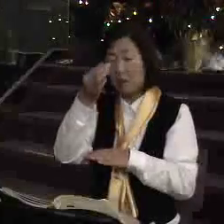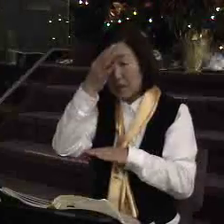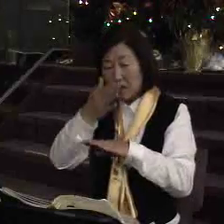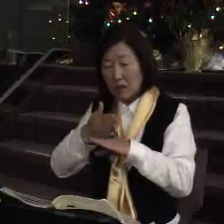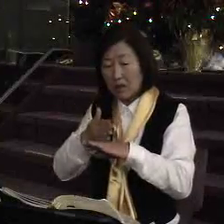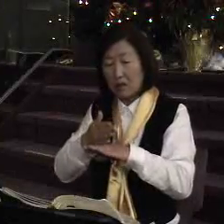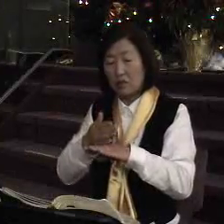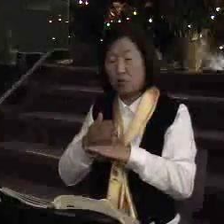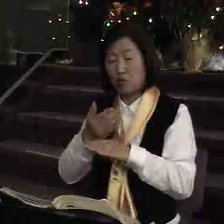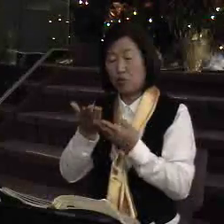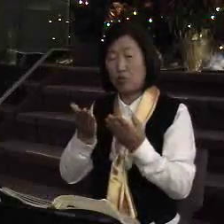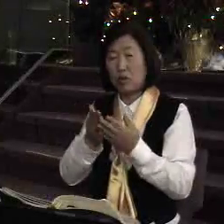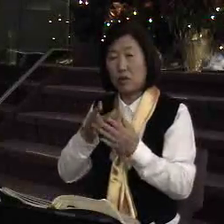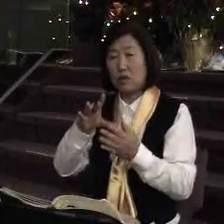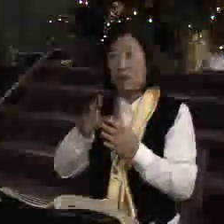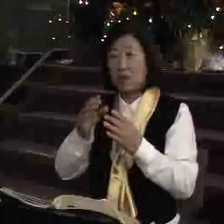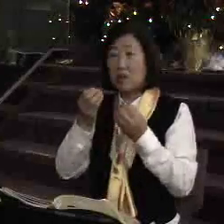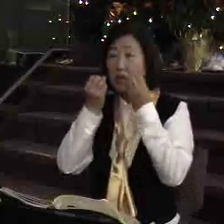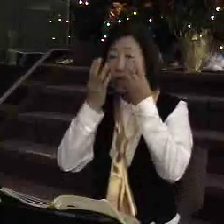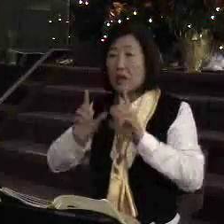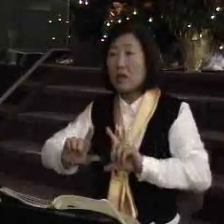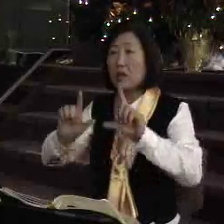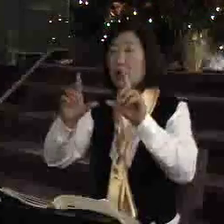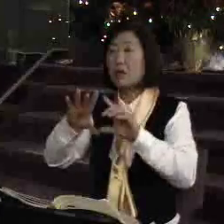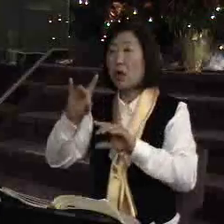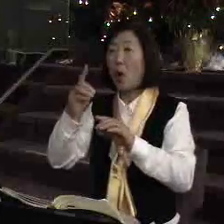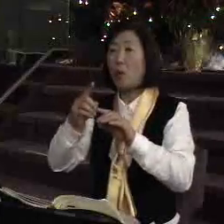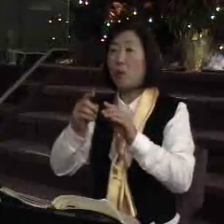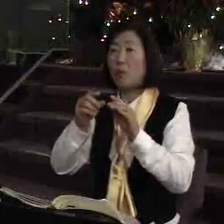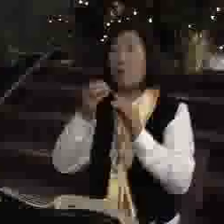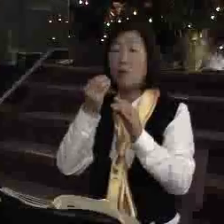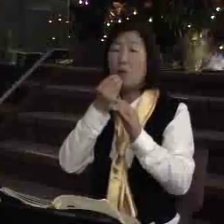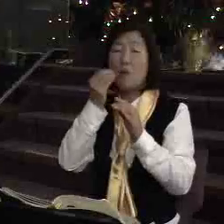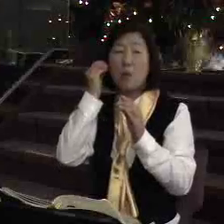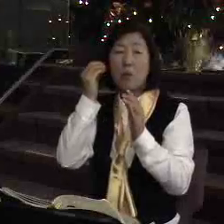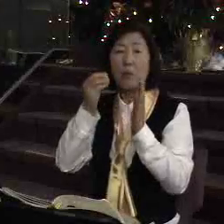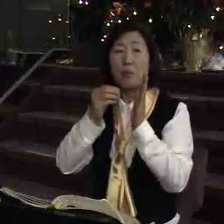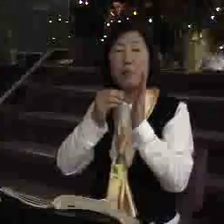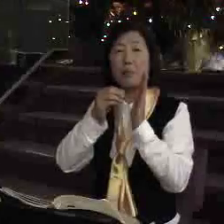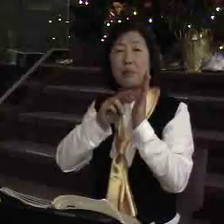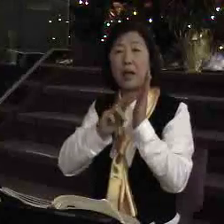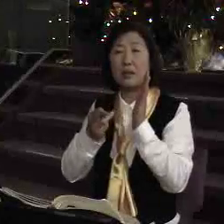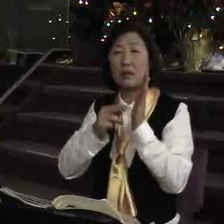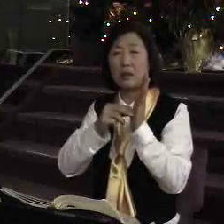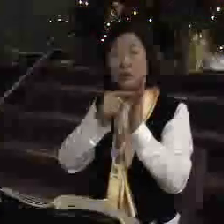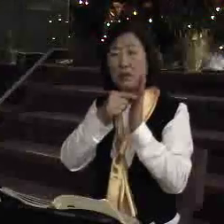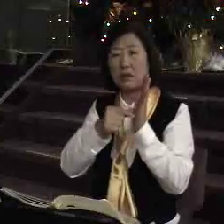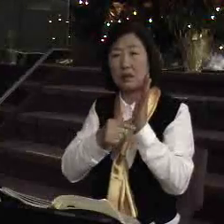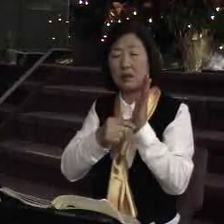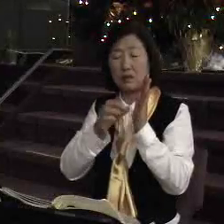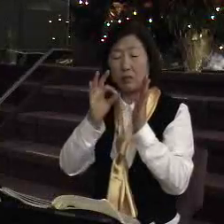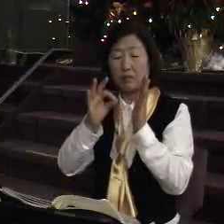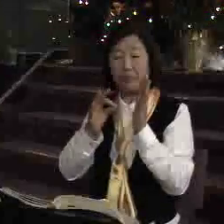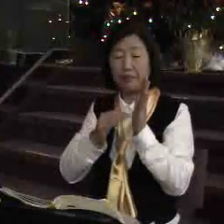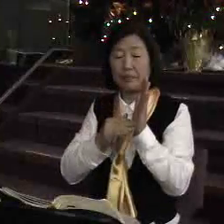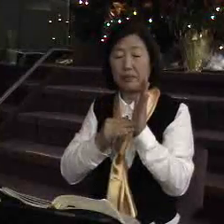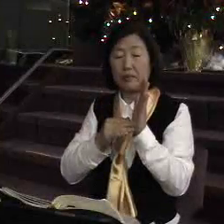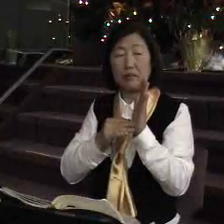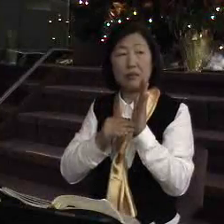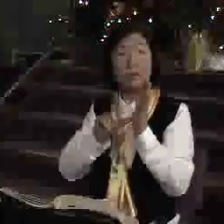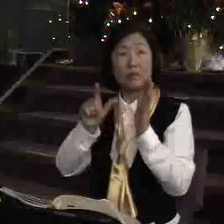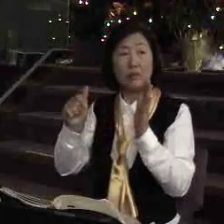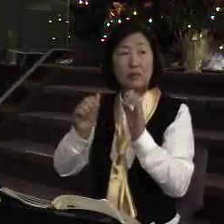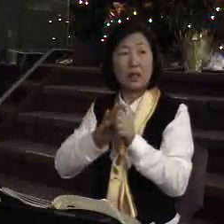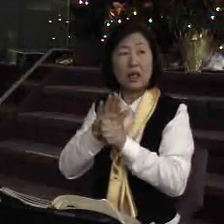새해에 시작되는 첫 게시판 또 홈페이지를 통해서 여러분들 많은 교제 있으시길 바랍니다. 우리 남가주 사랑의 교회